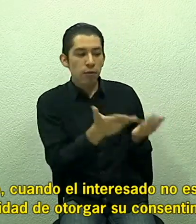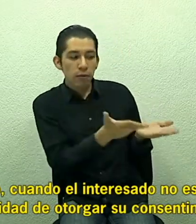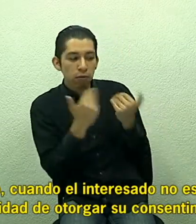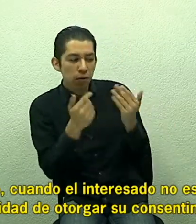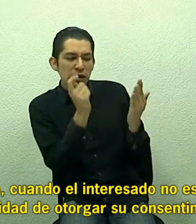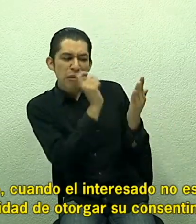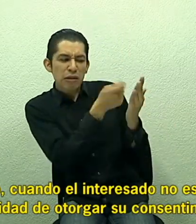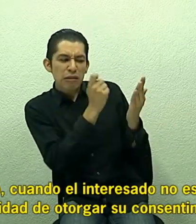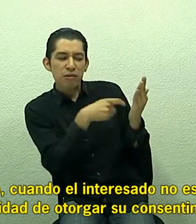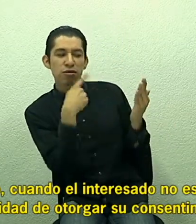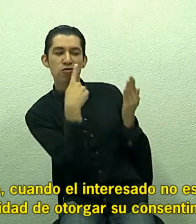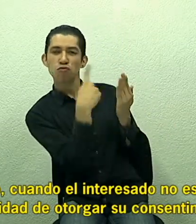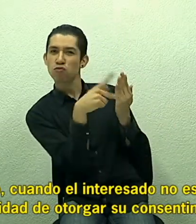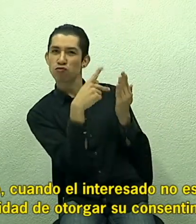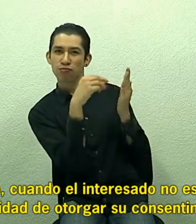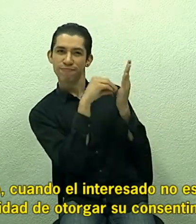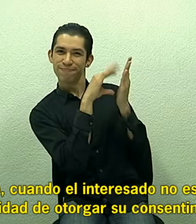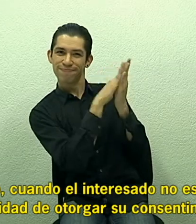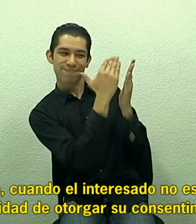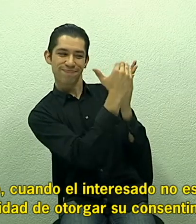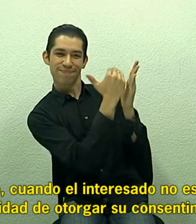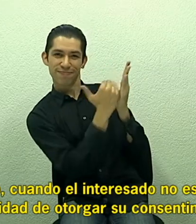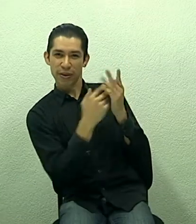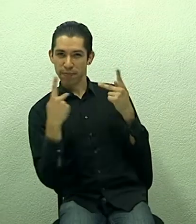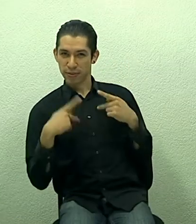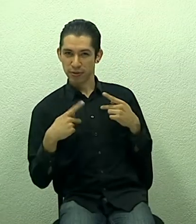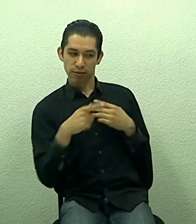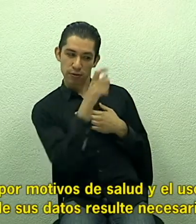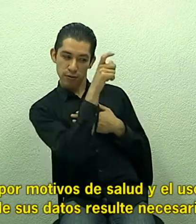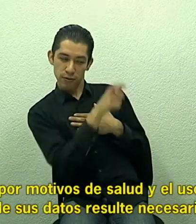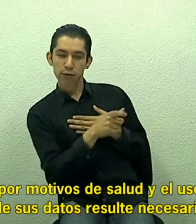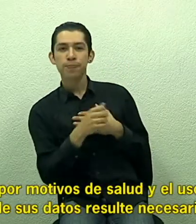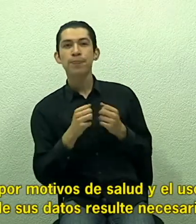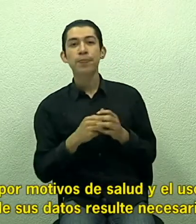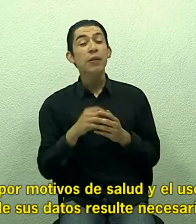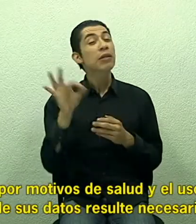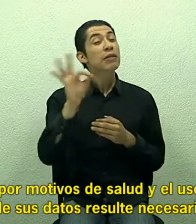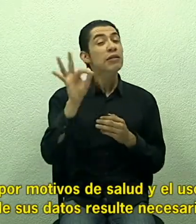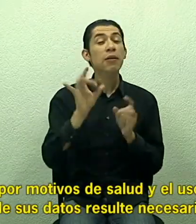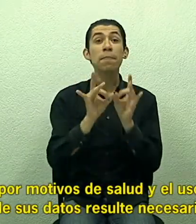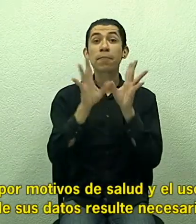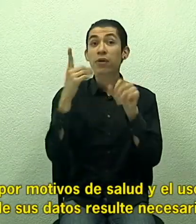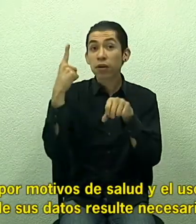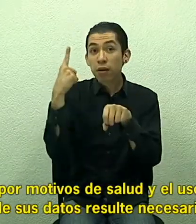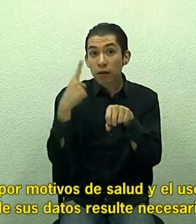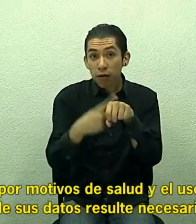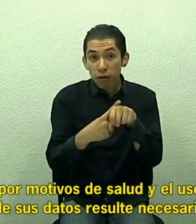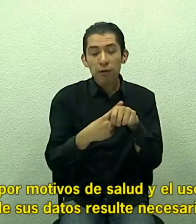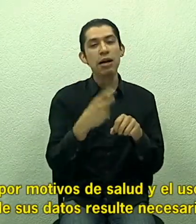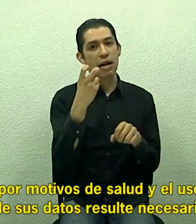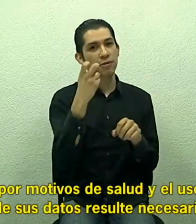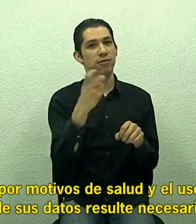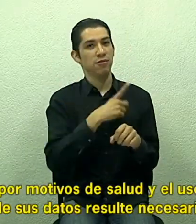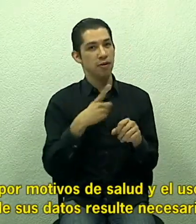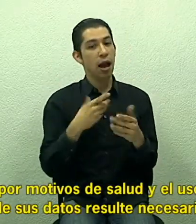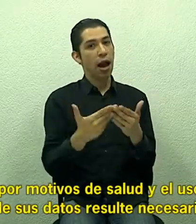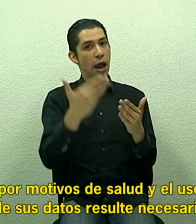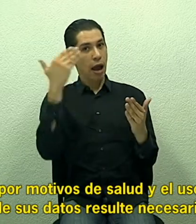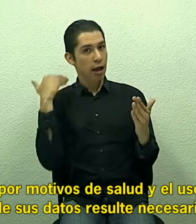en posibilidad de otorgar su consentimiento por motivos de salud y el uso de sus datos resulten